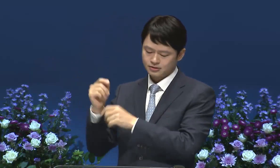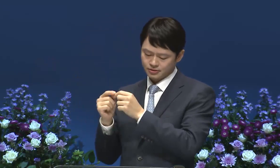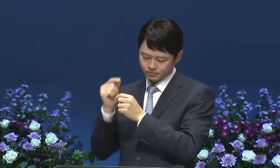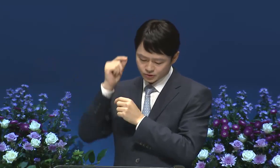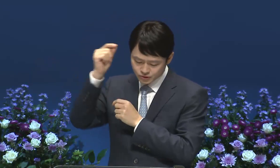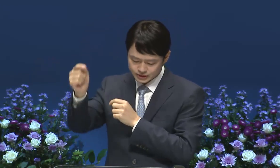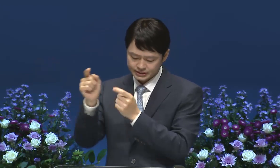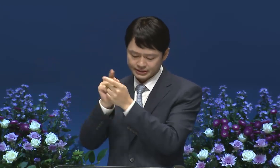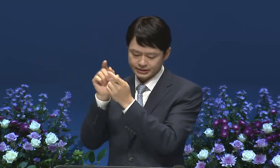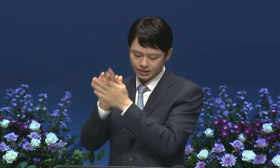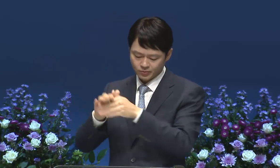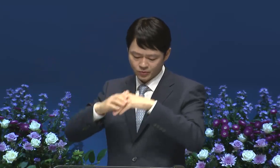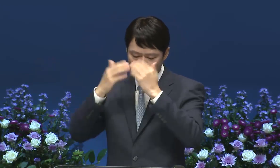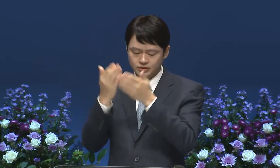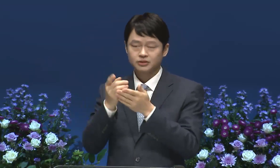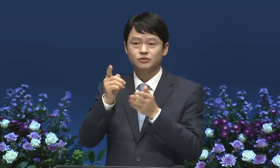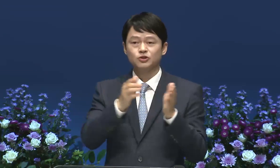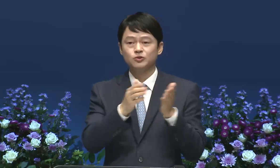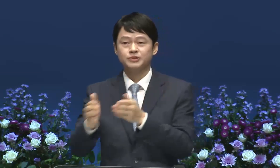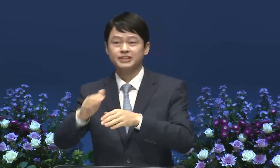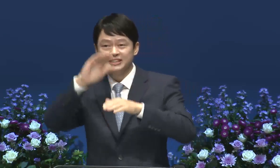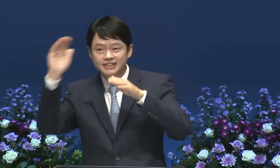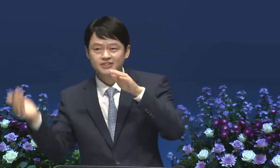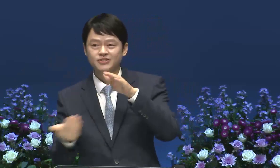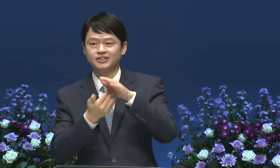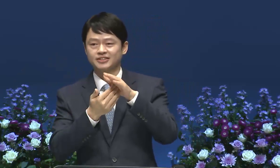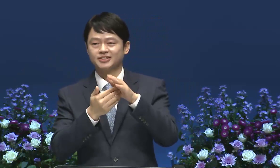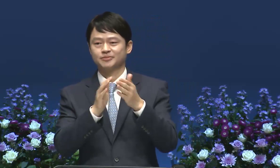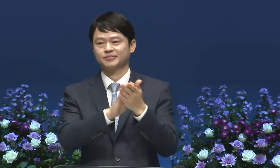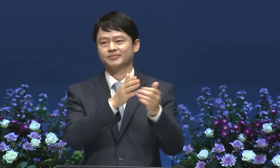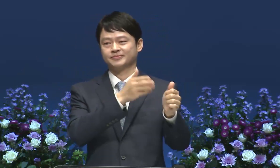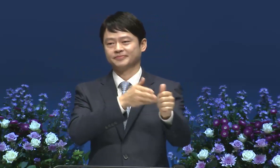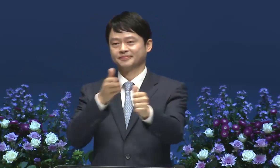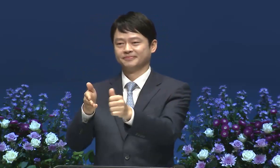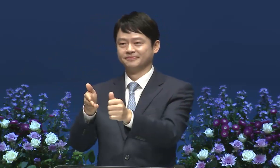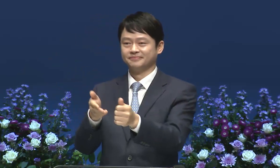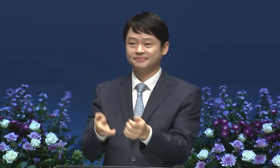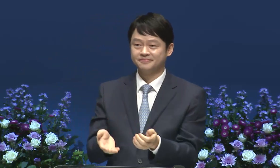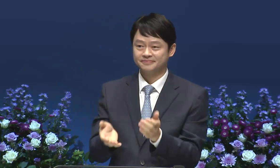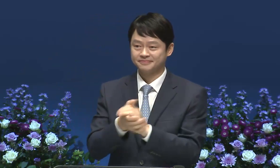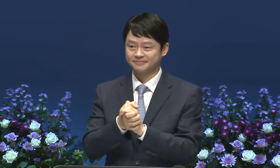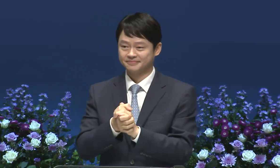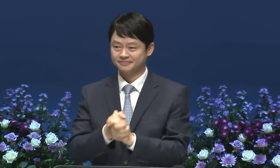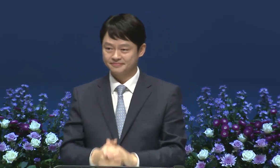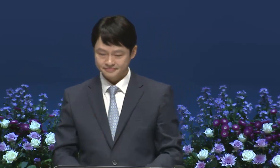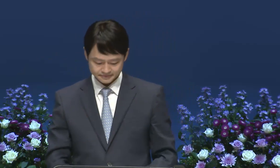된다는 것입니다. 그리고 모든 것은 하나님의 영광을 위해 예비되어 있고 그에 따라 된다는